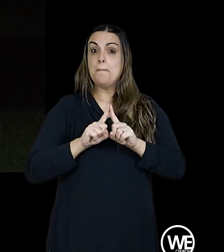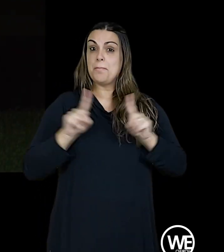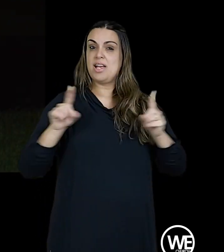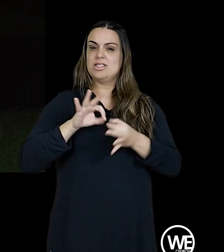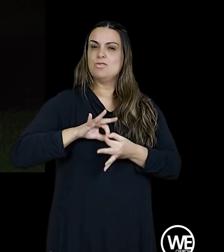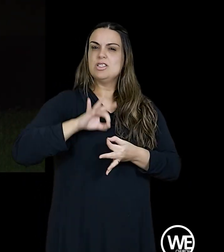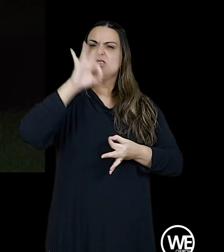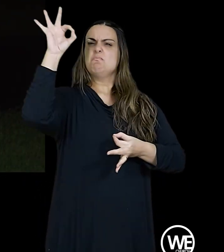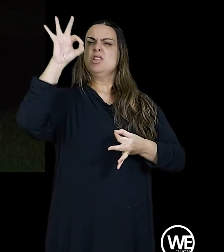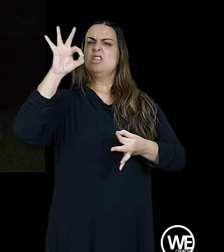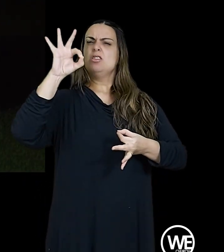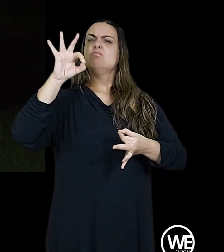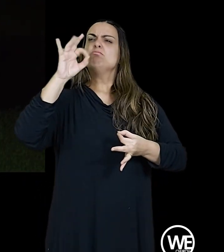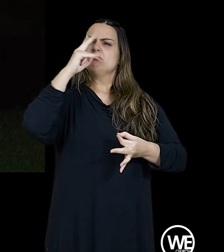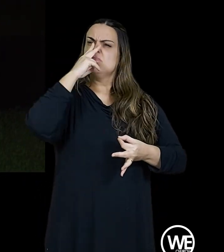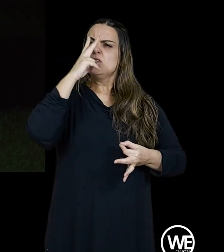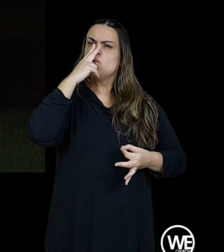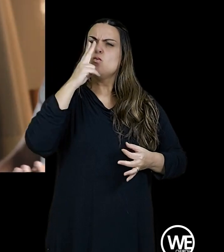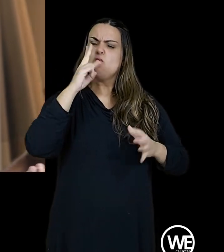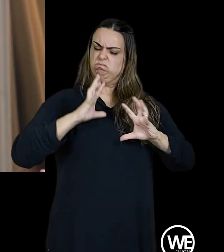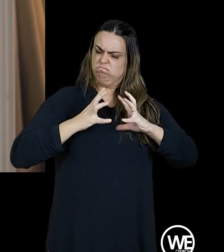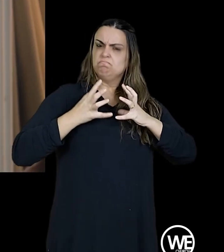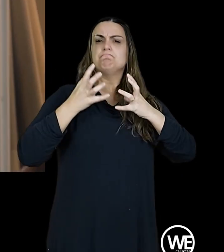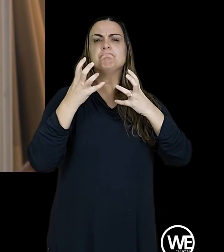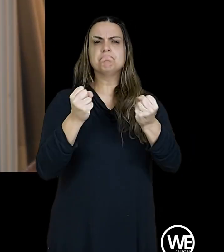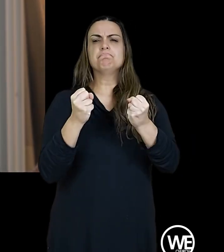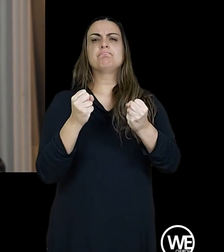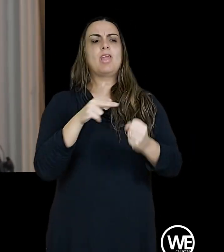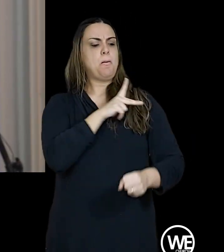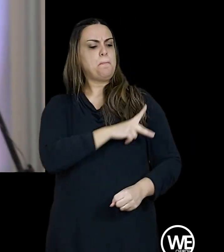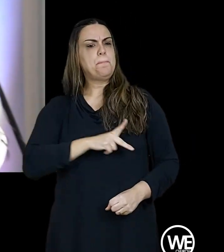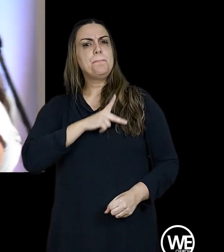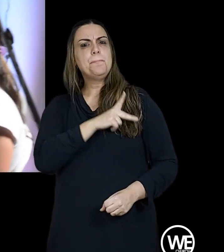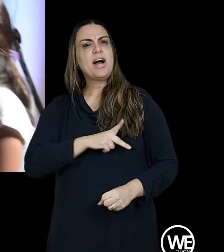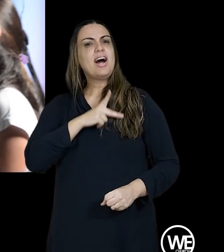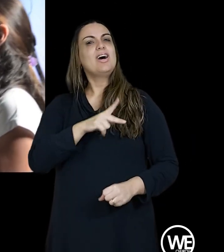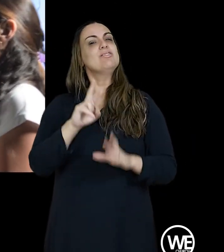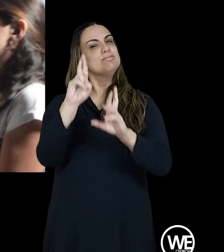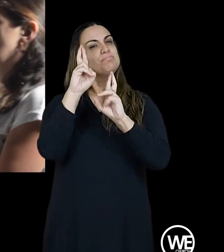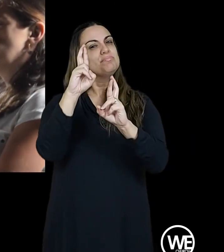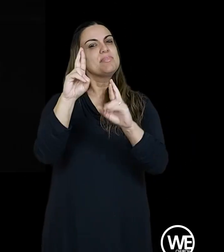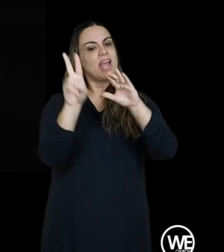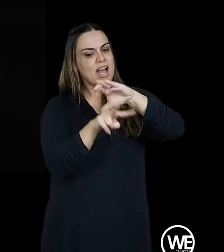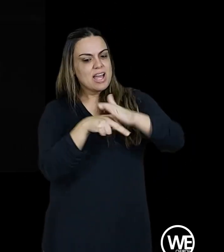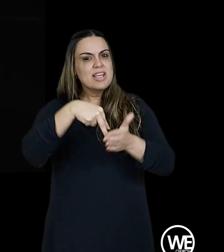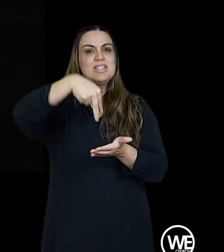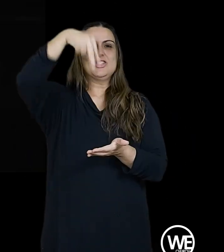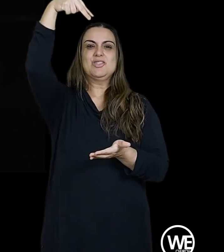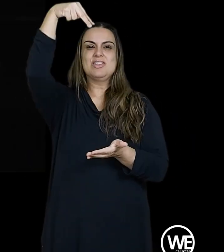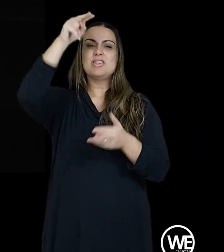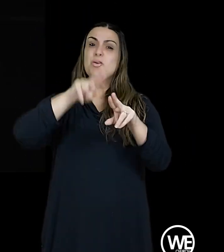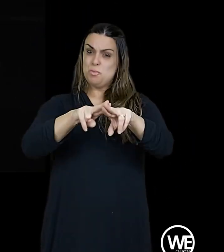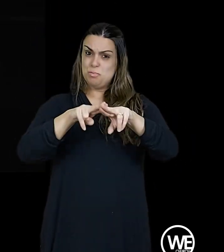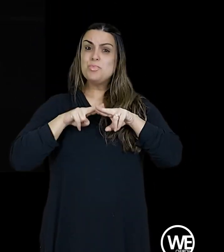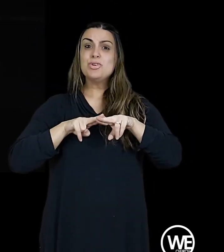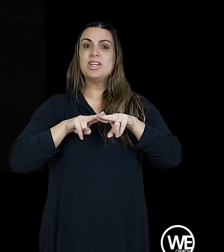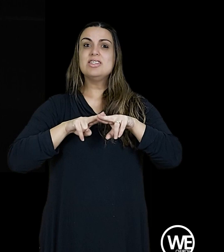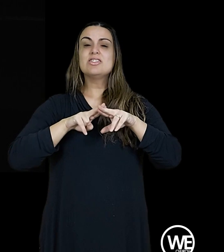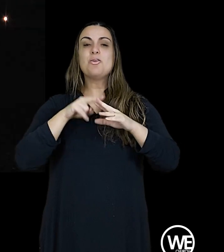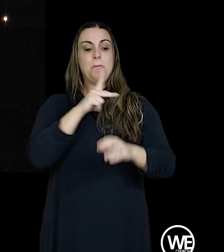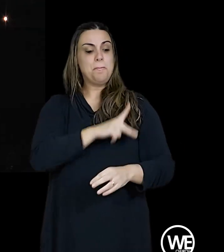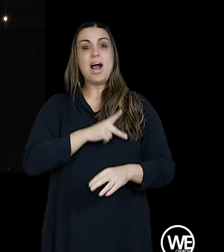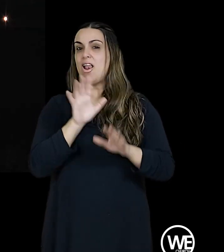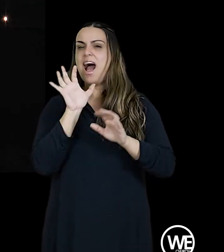se renovando. Paulo coloca a sua esperança na ressurreição. Por isso que no fim dos seus sofrimentos ele se